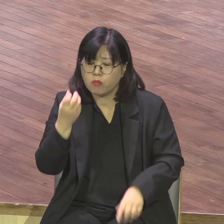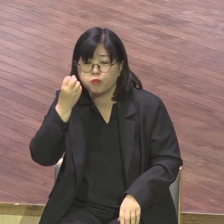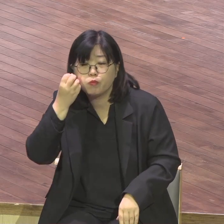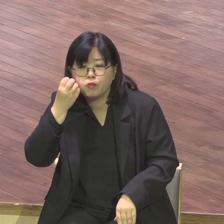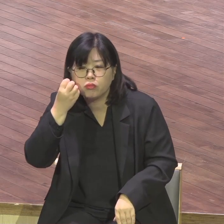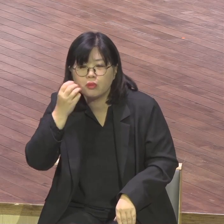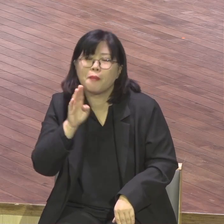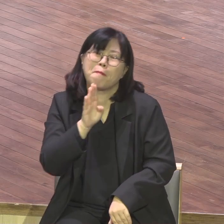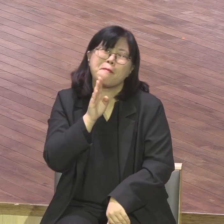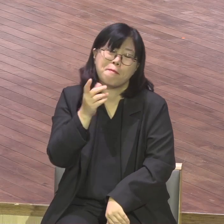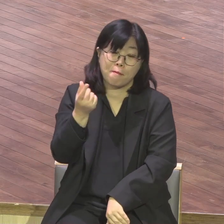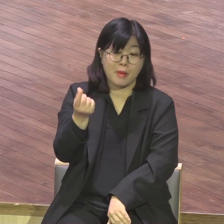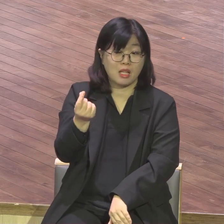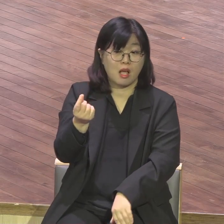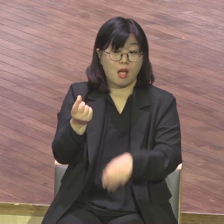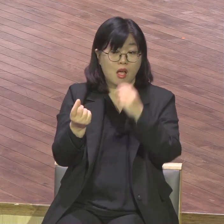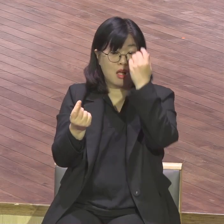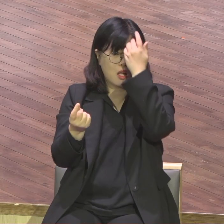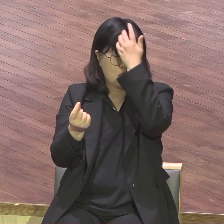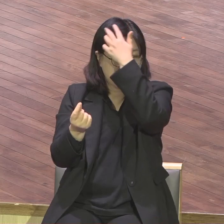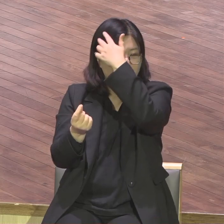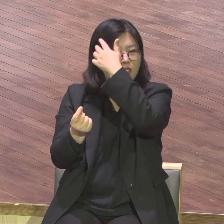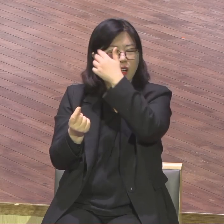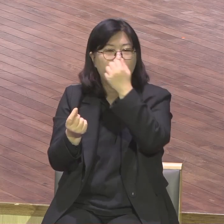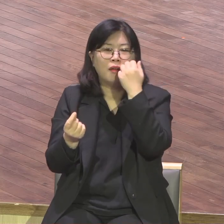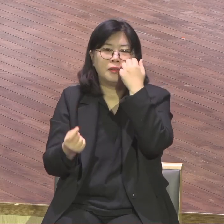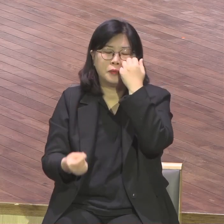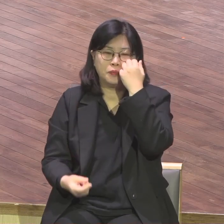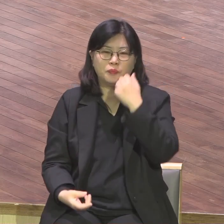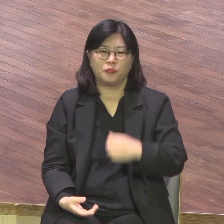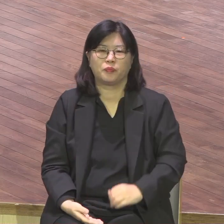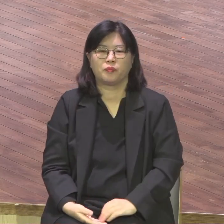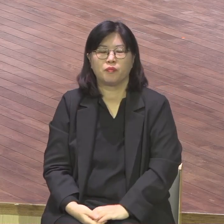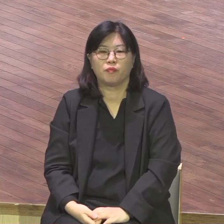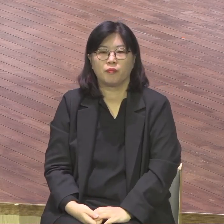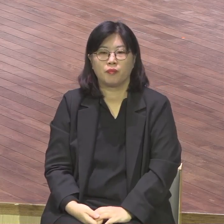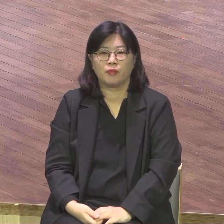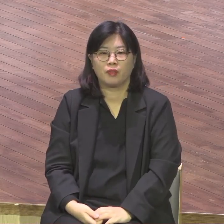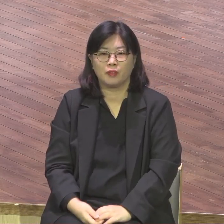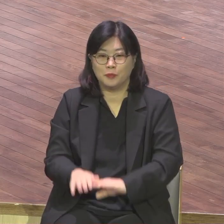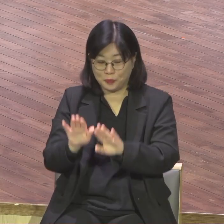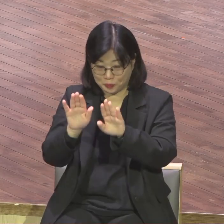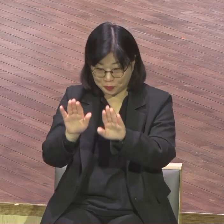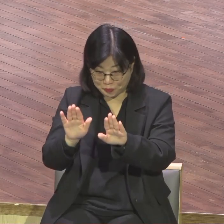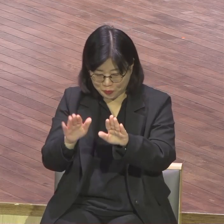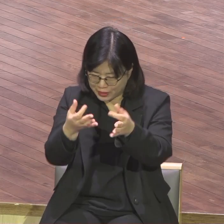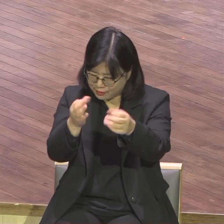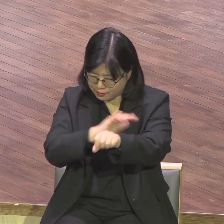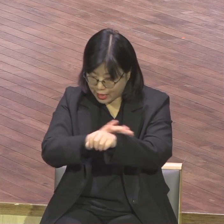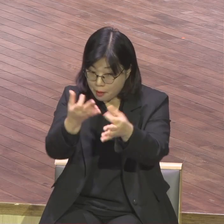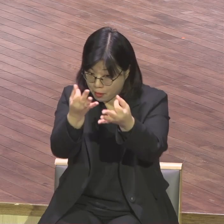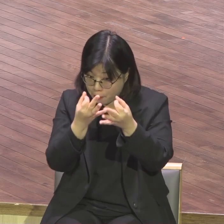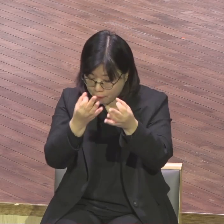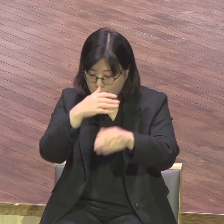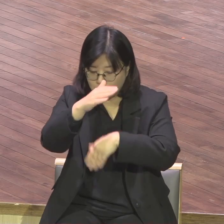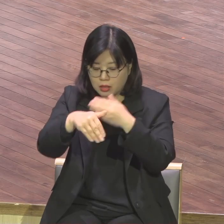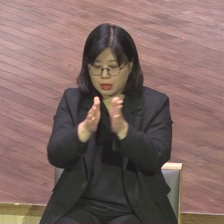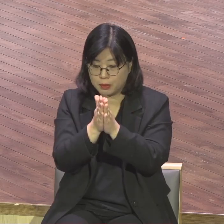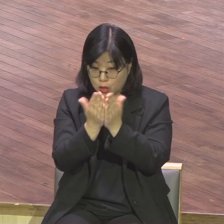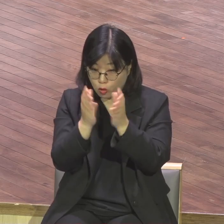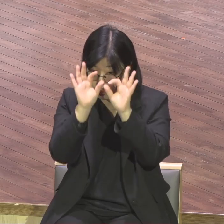수도 있다라는 얘기예요. 무슨 말입니까? 성경에 보면요, 인간은 두 가지로 딱 구분합니다. 두